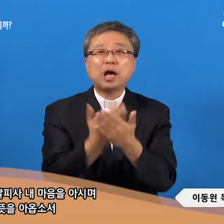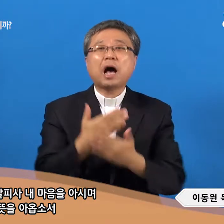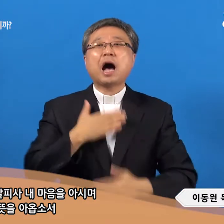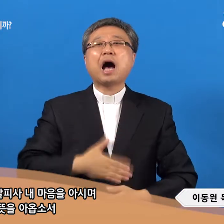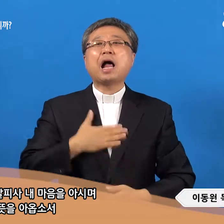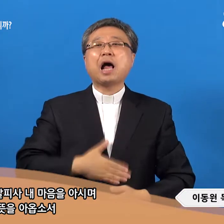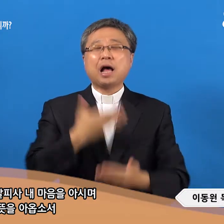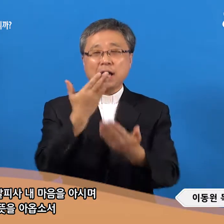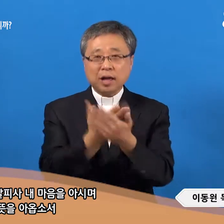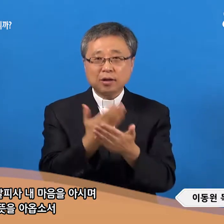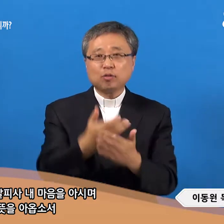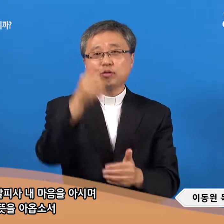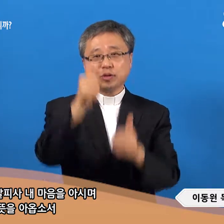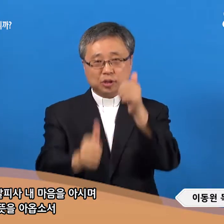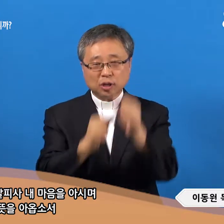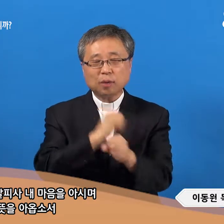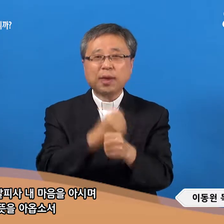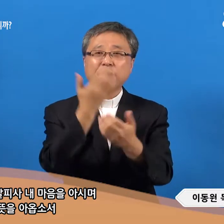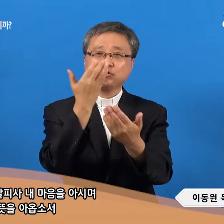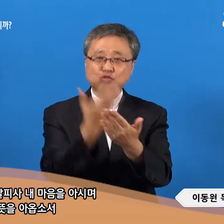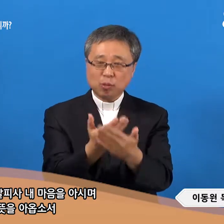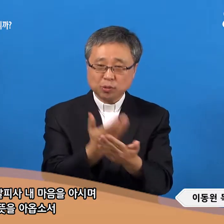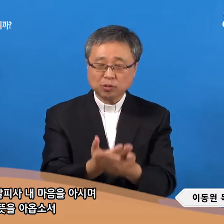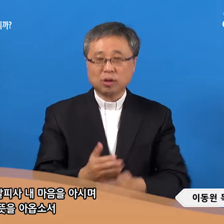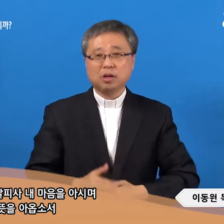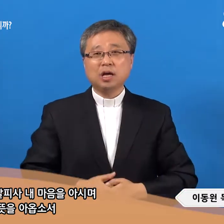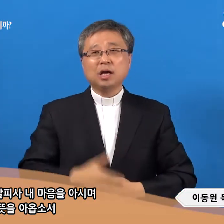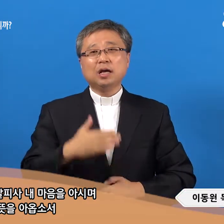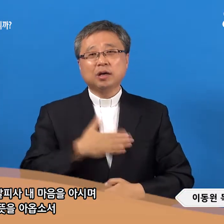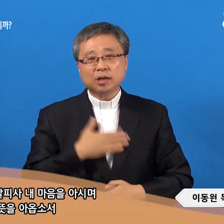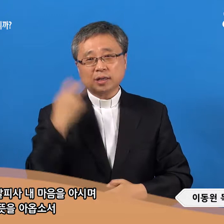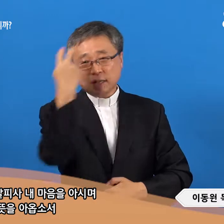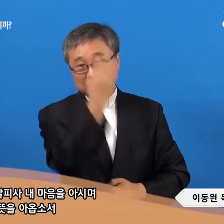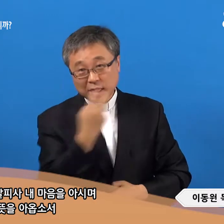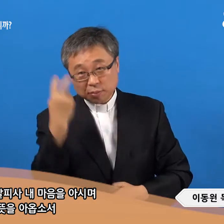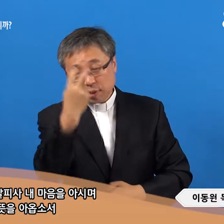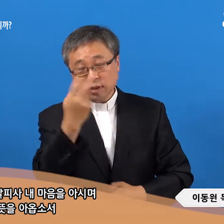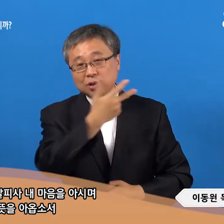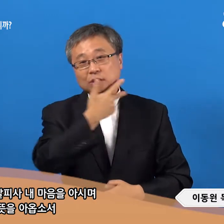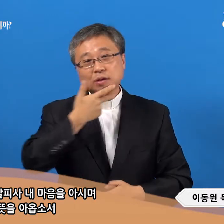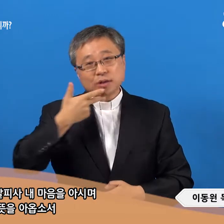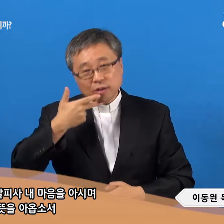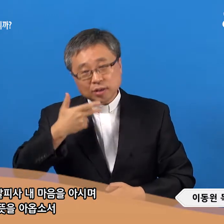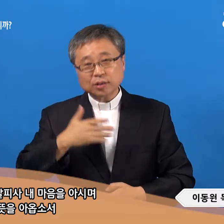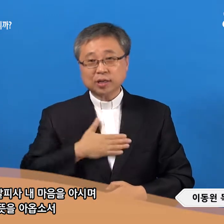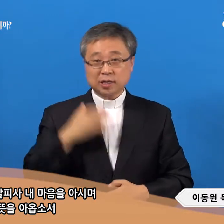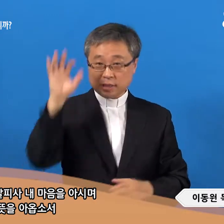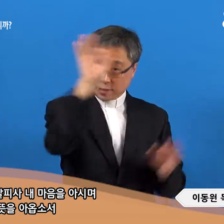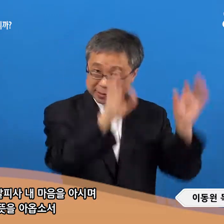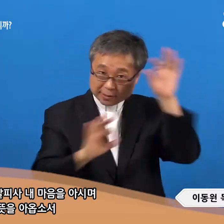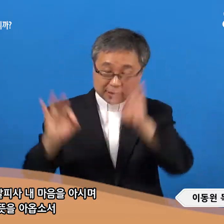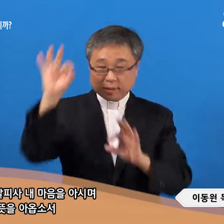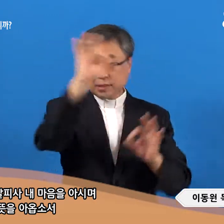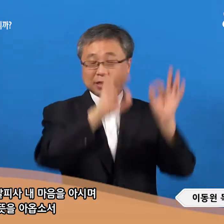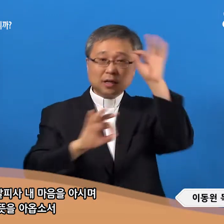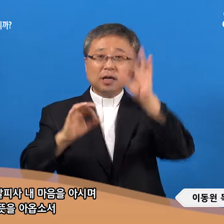알아주옵소서, 시험해 주옵소서. 나를 살피사, 영어로 search me,